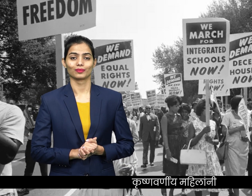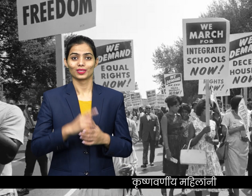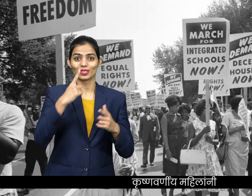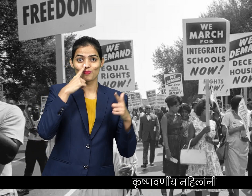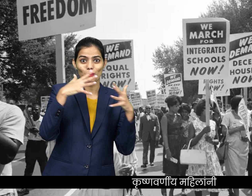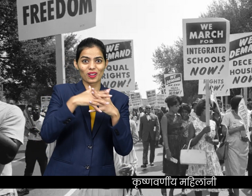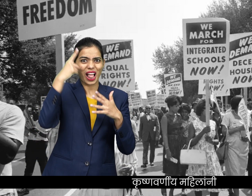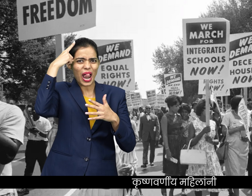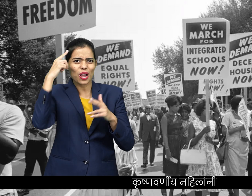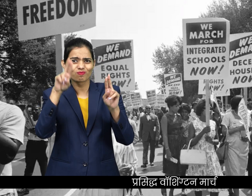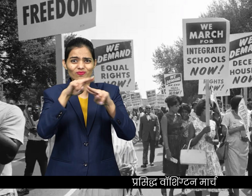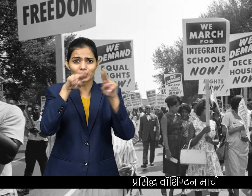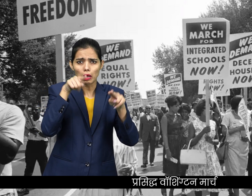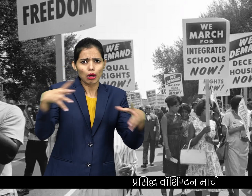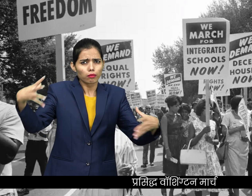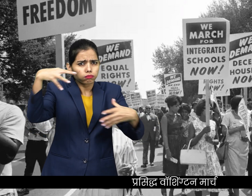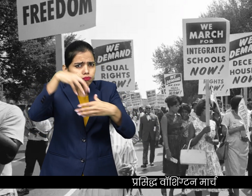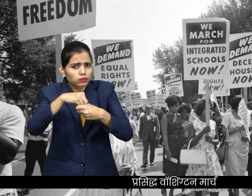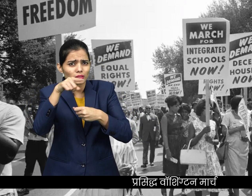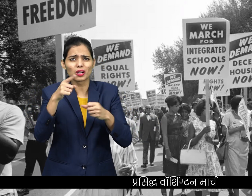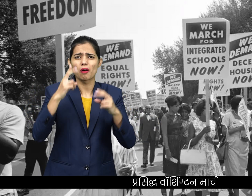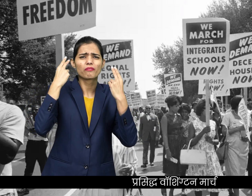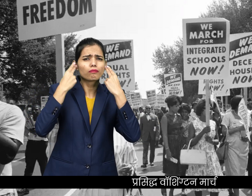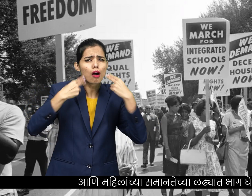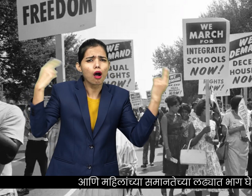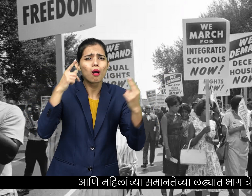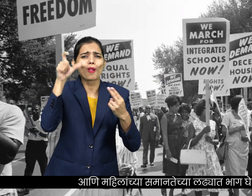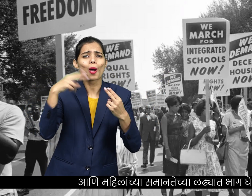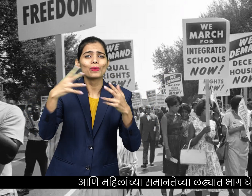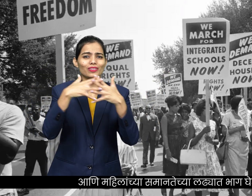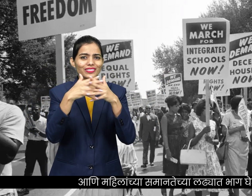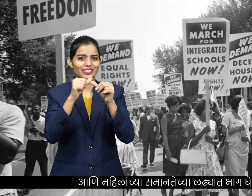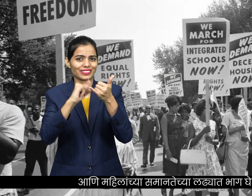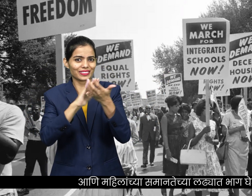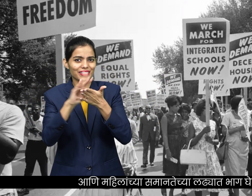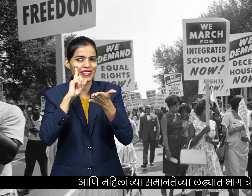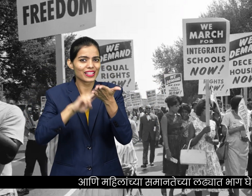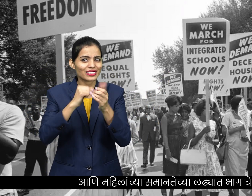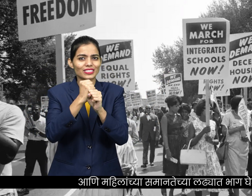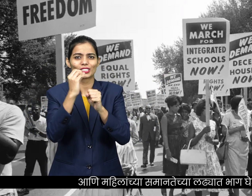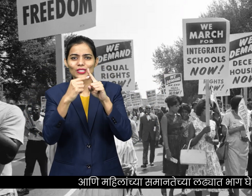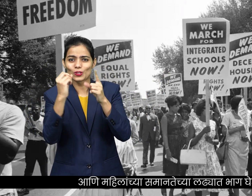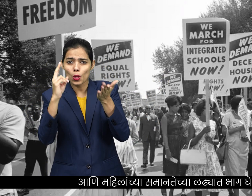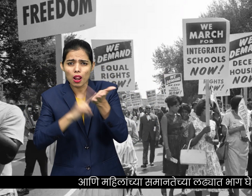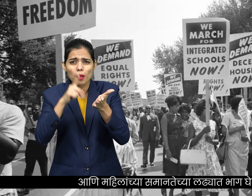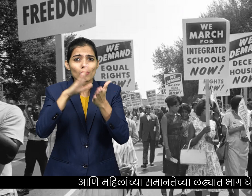कृष्णवर्णीय महिलांनी प्रसिद्ध वॉशिंग्टन मार्च आणि महिलांच्या समानतेच्या लढ्यात भाग